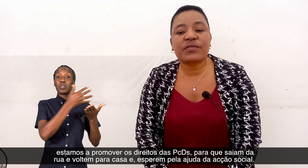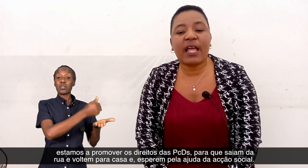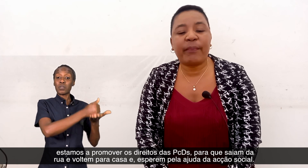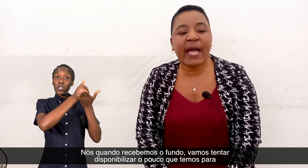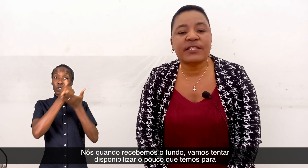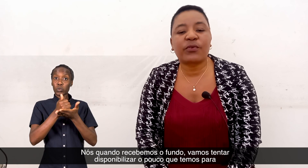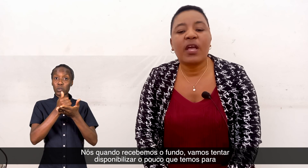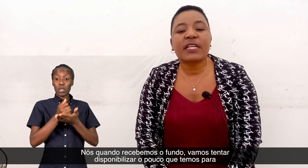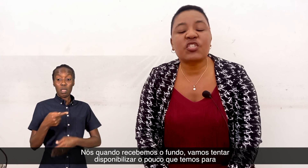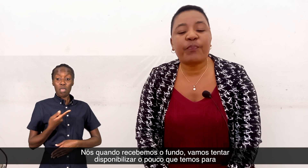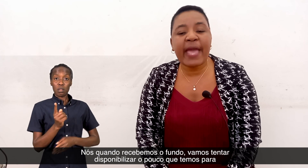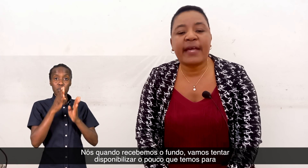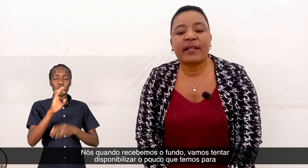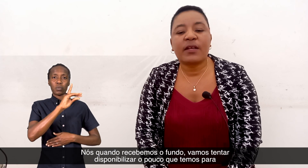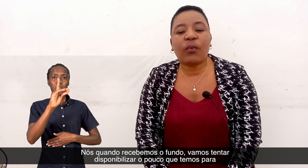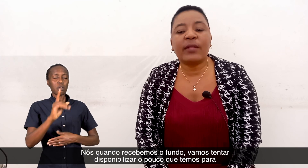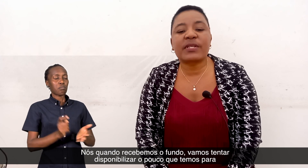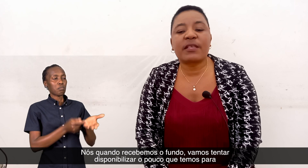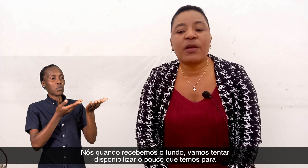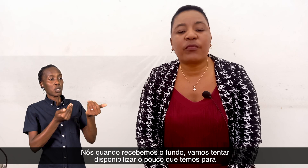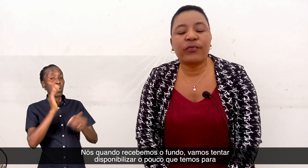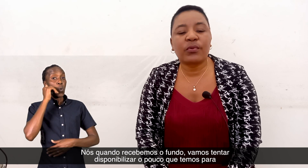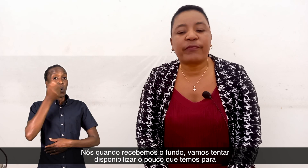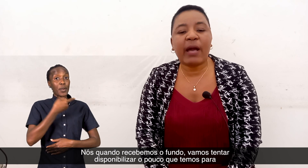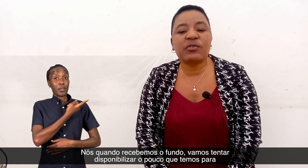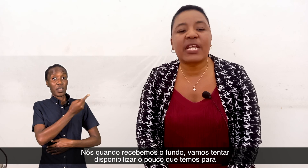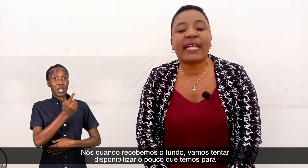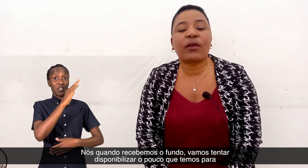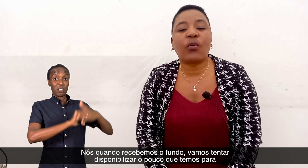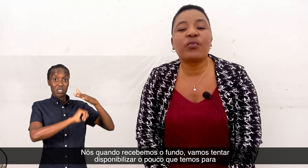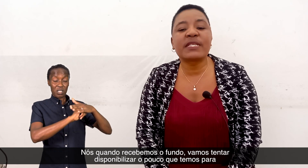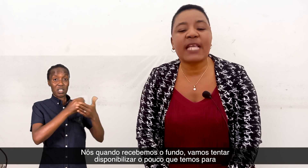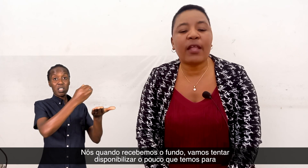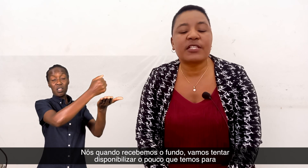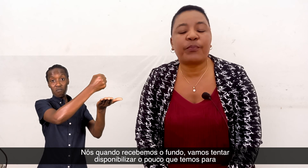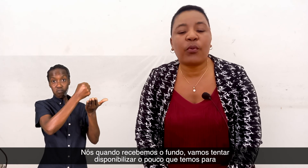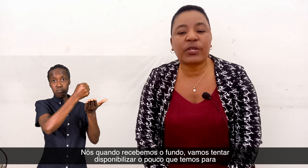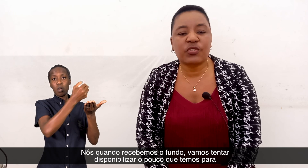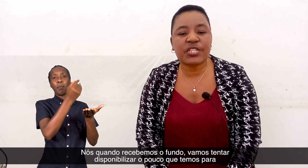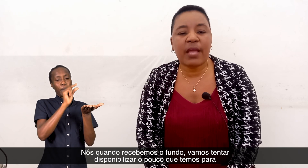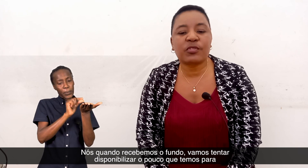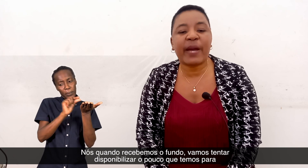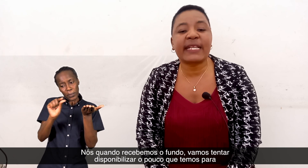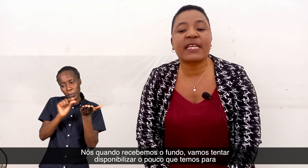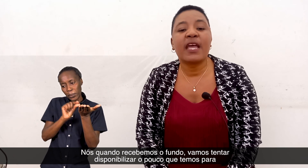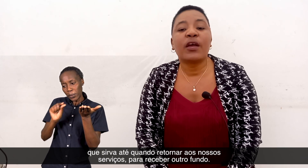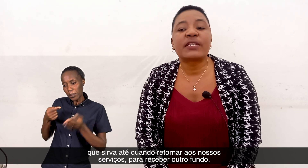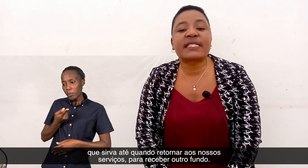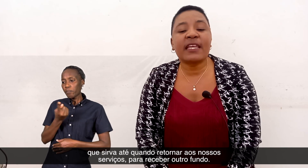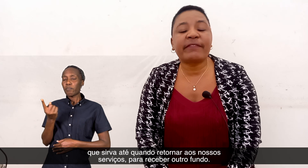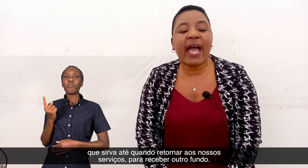assistência social básico, que espere, quando receber o fundo, vamos tentar economizar esse pouco que nós temos, para